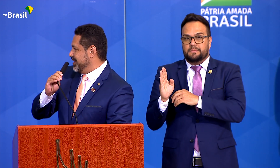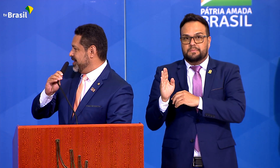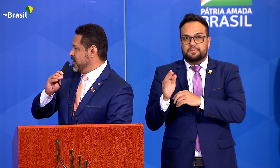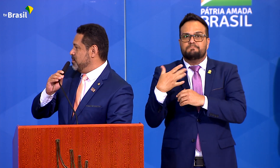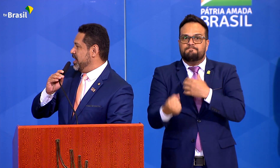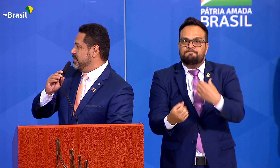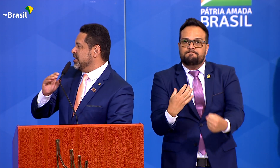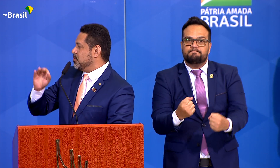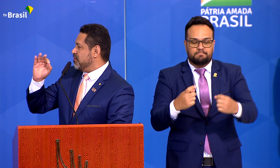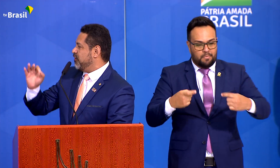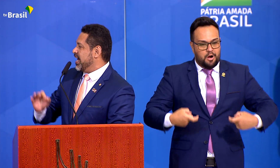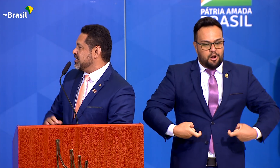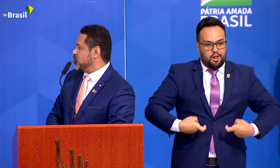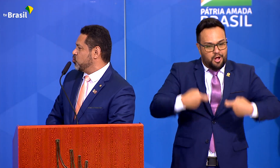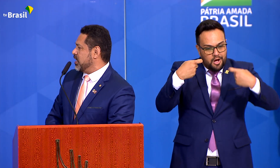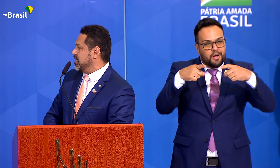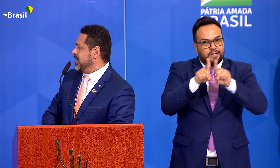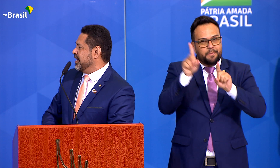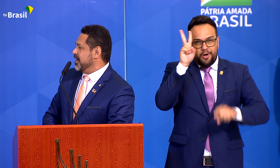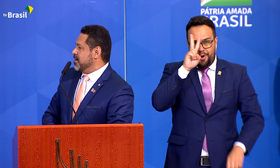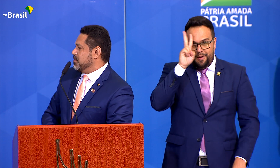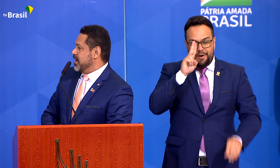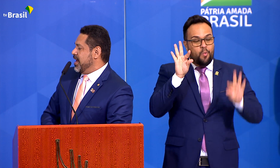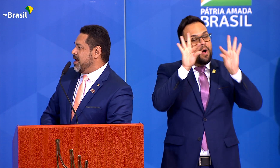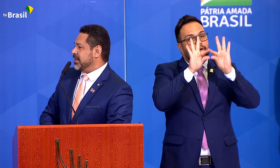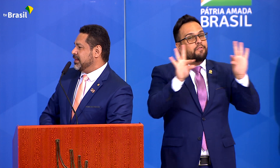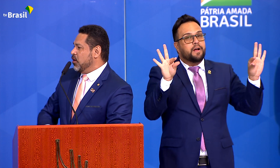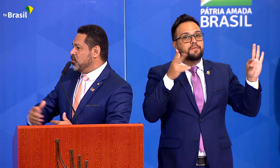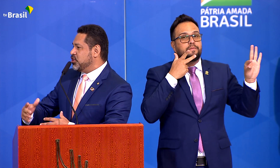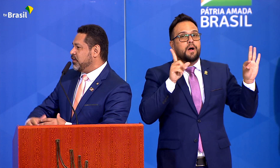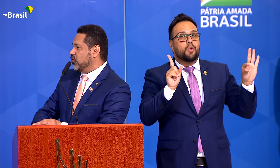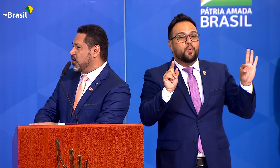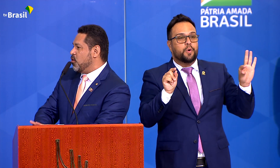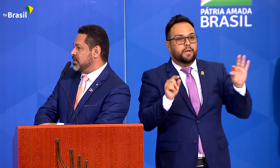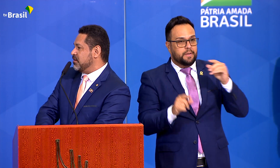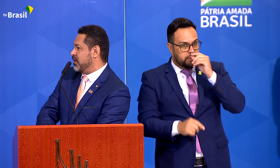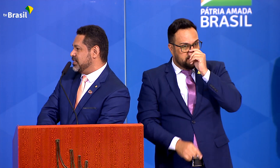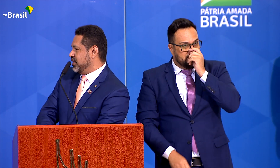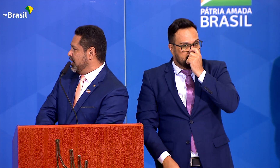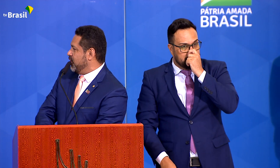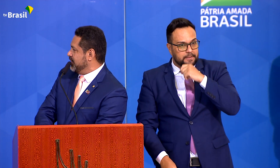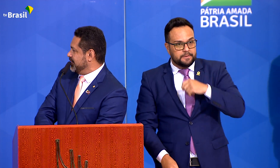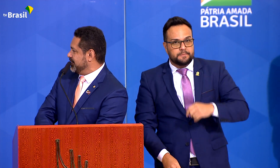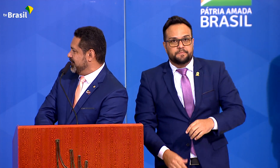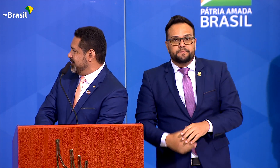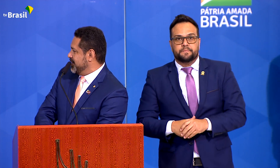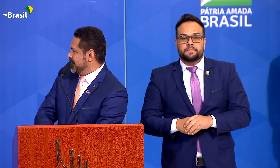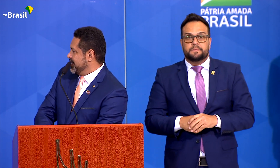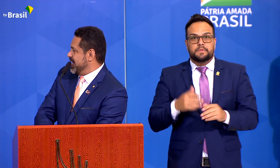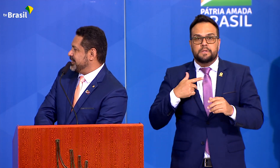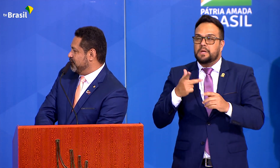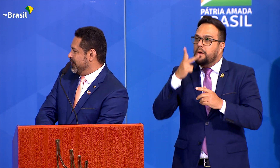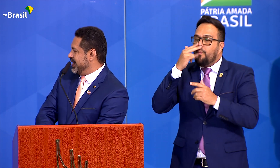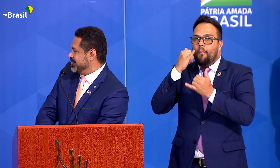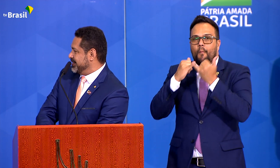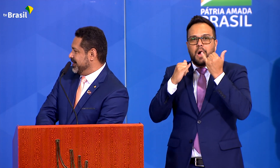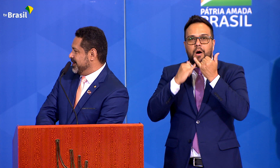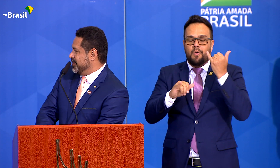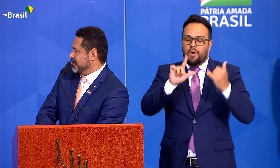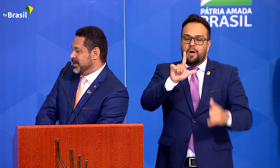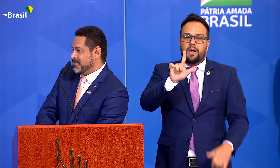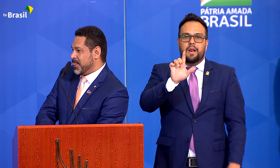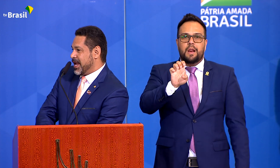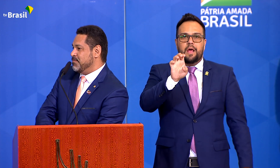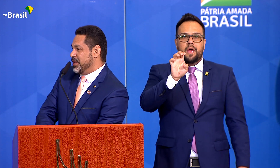guerra e eu me lembrei de uma frase isso aqui é tão motivadora como essa frase de Leônidas e essa